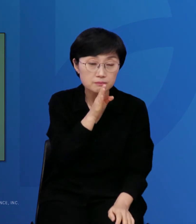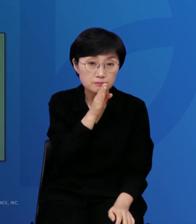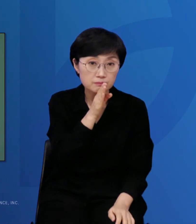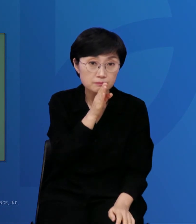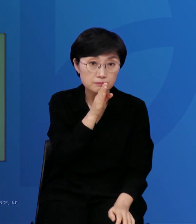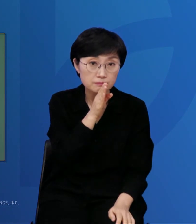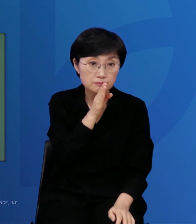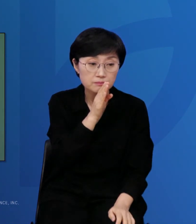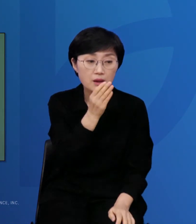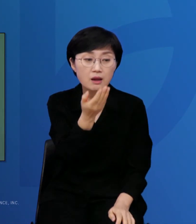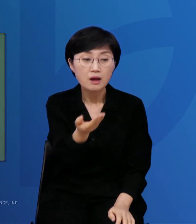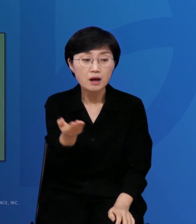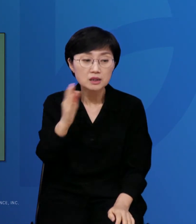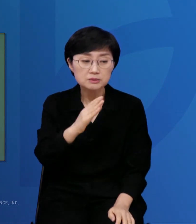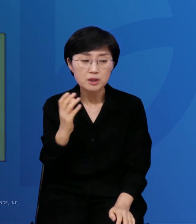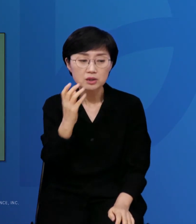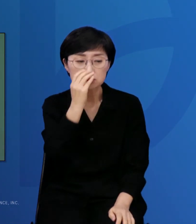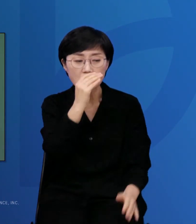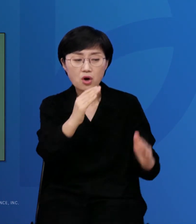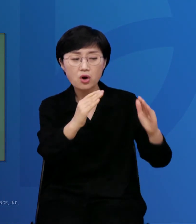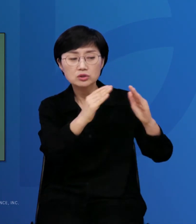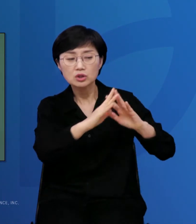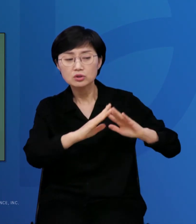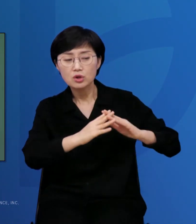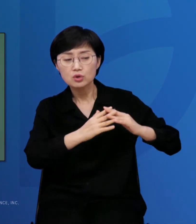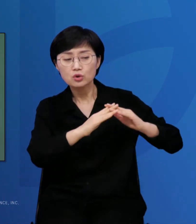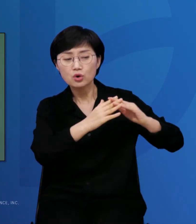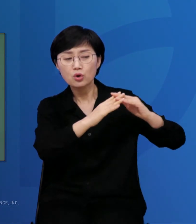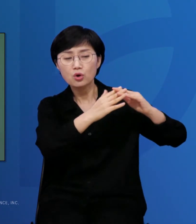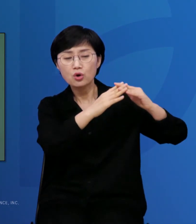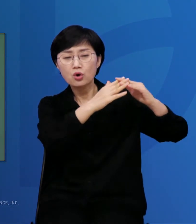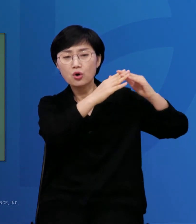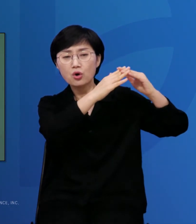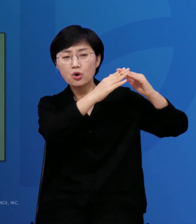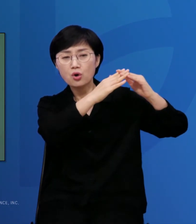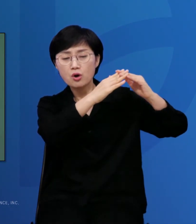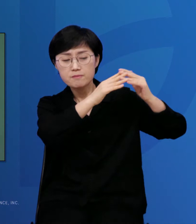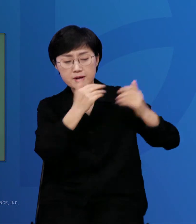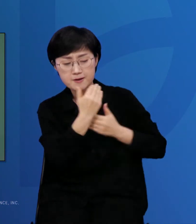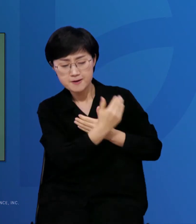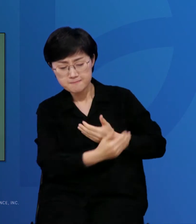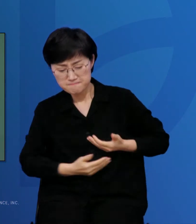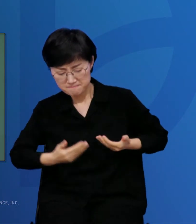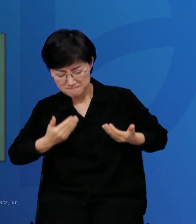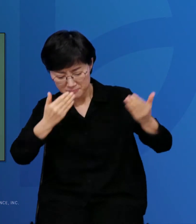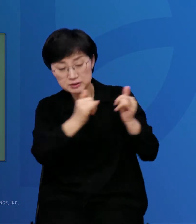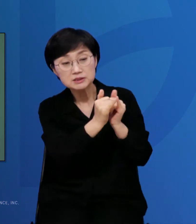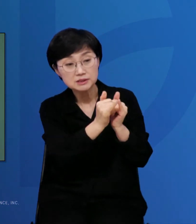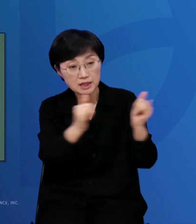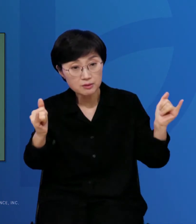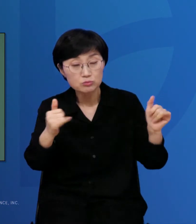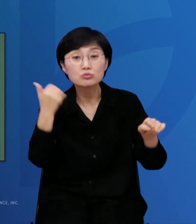我们真的要做，这是我们持定住的第一个应许。很多人去殉教殉道。 그러나 성전 건축해가지고 세계를 움직인 사람도 사실은 두 명밖에 없어요.